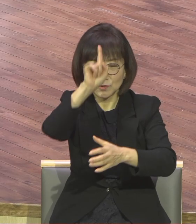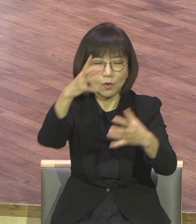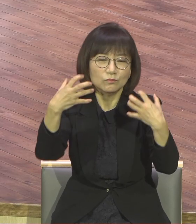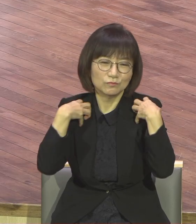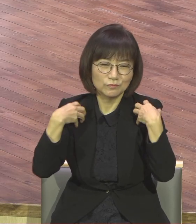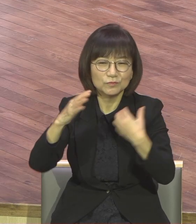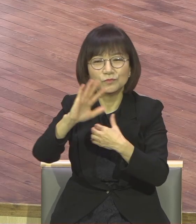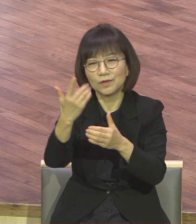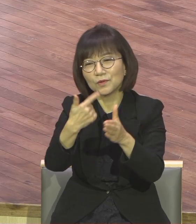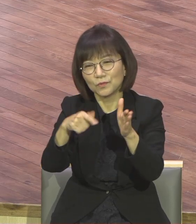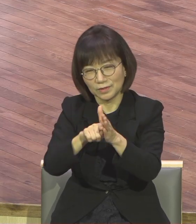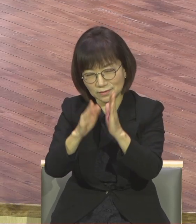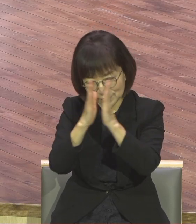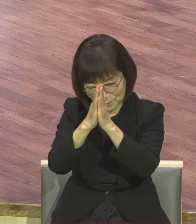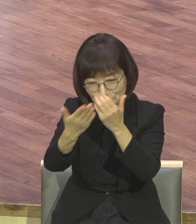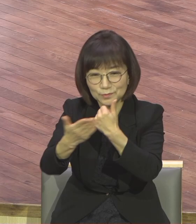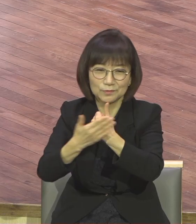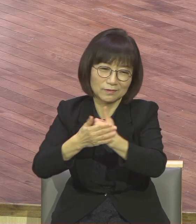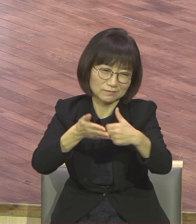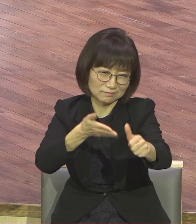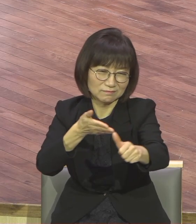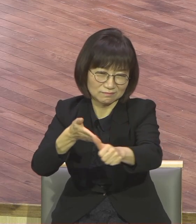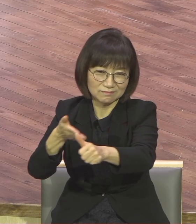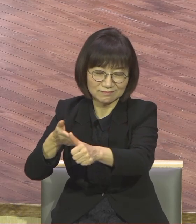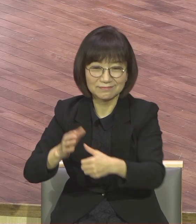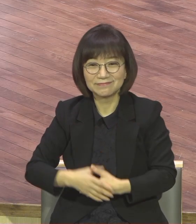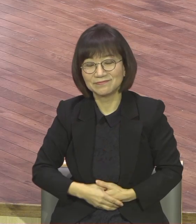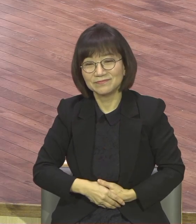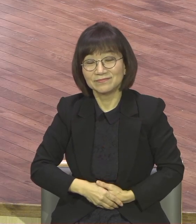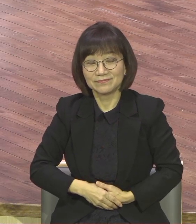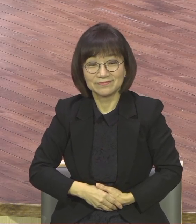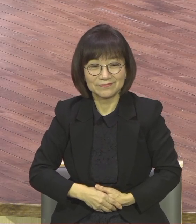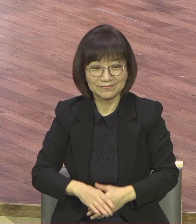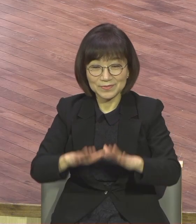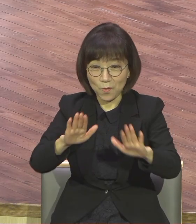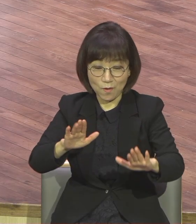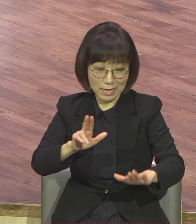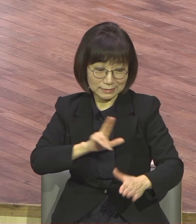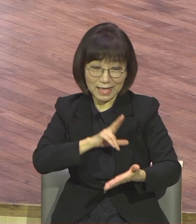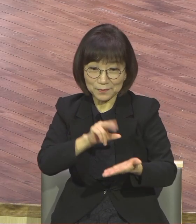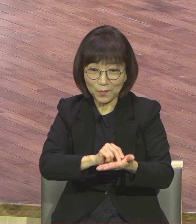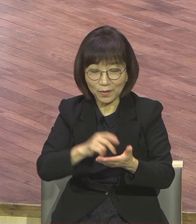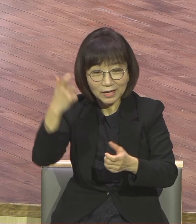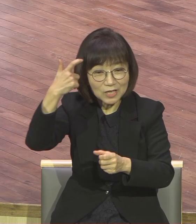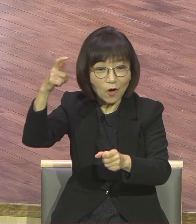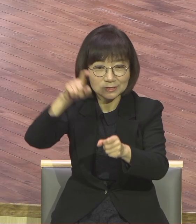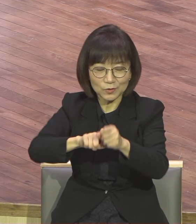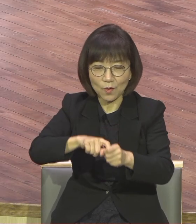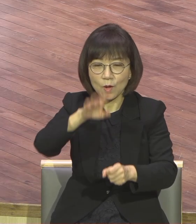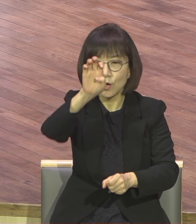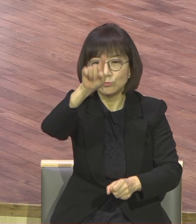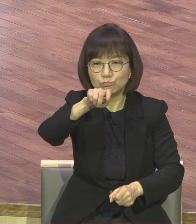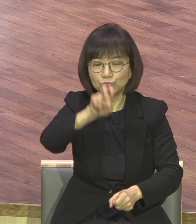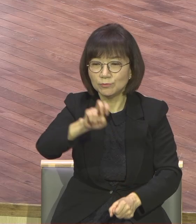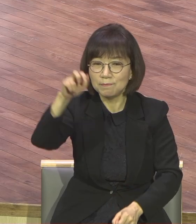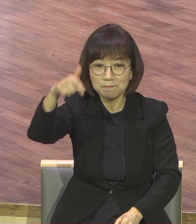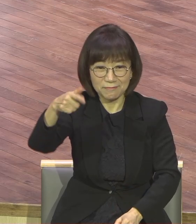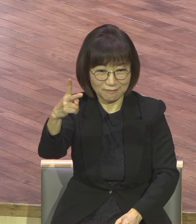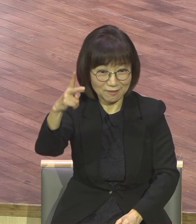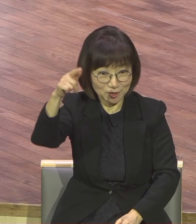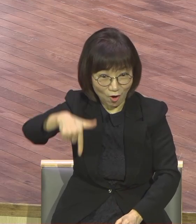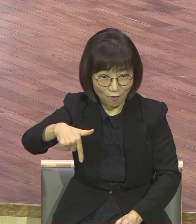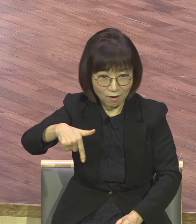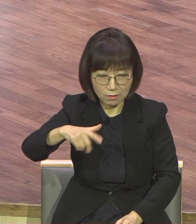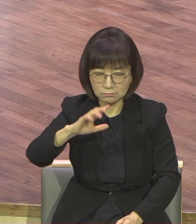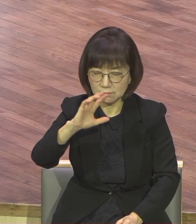정부가 되도록 기도해 주시기를 바랍니다. 오늘 제목이 영적 품격이 있는